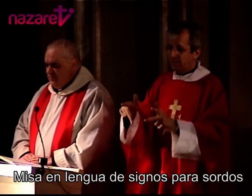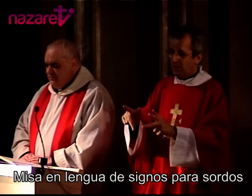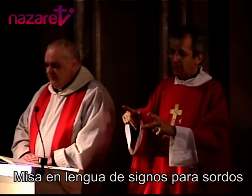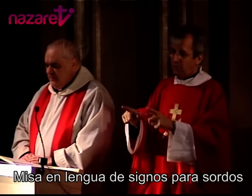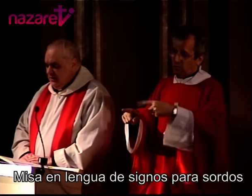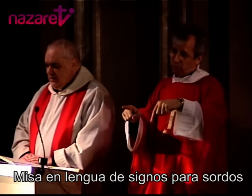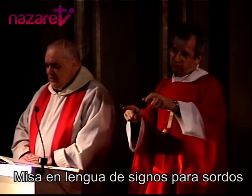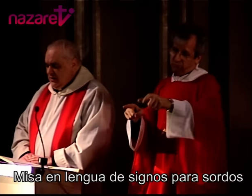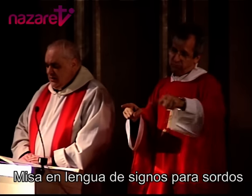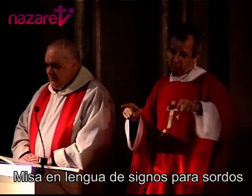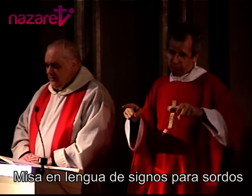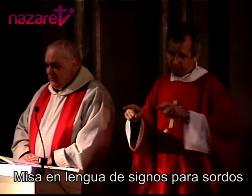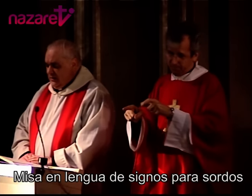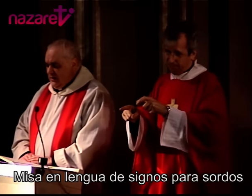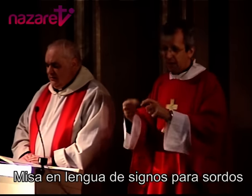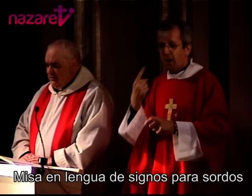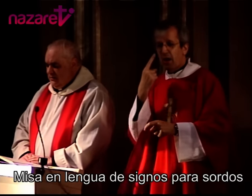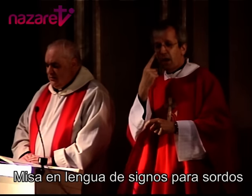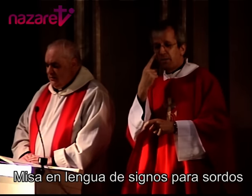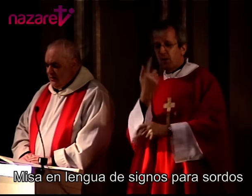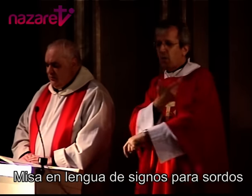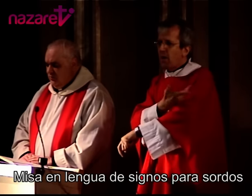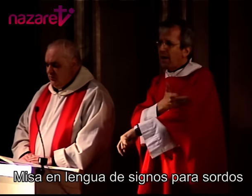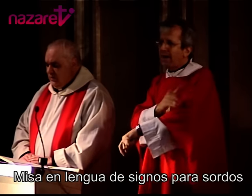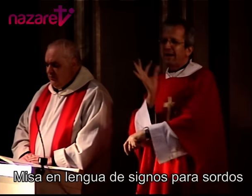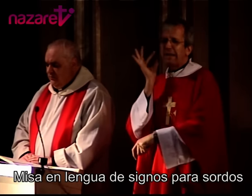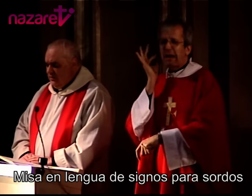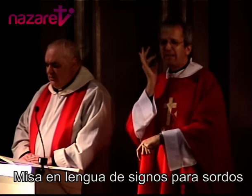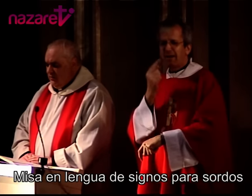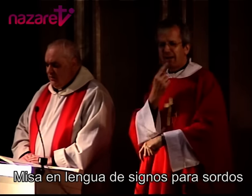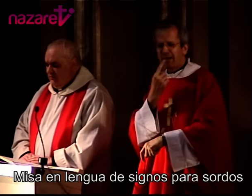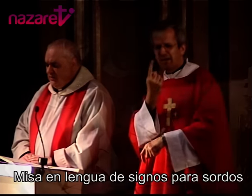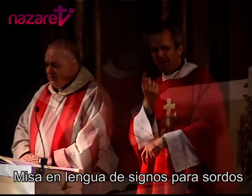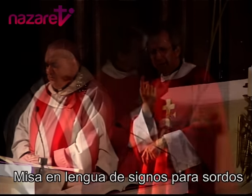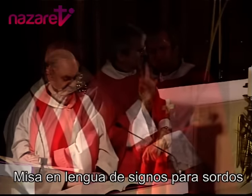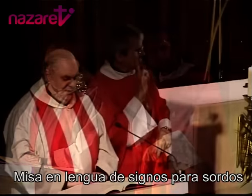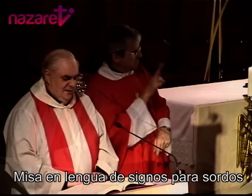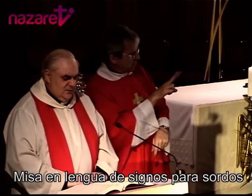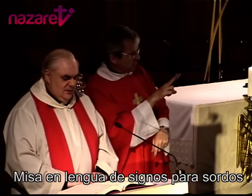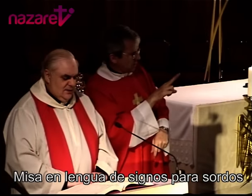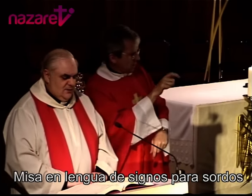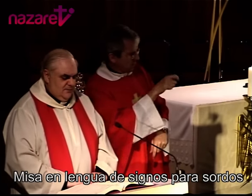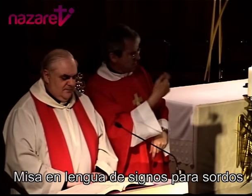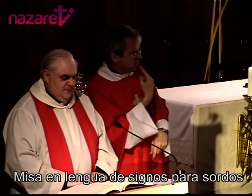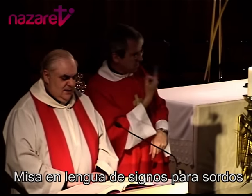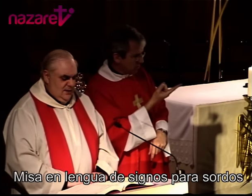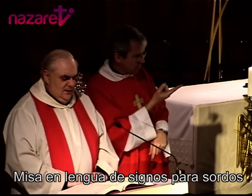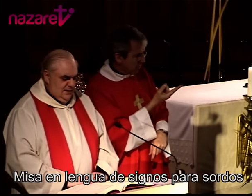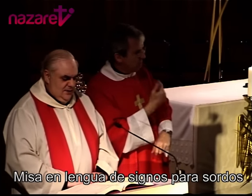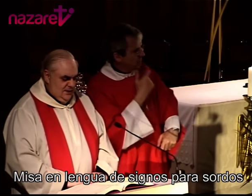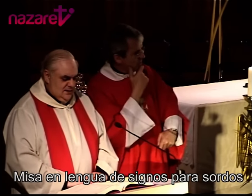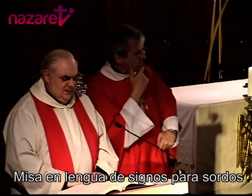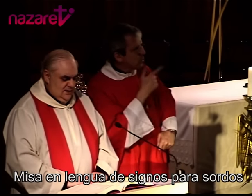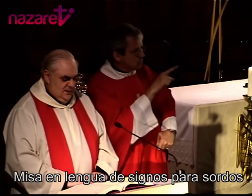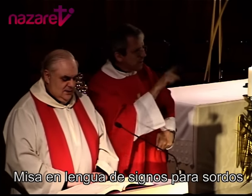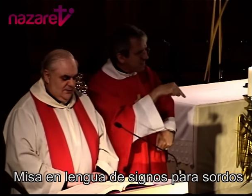ellos. Al verlo, una criada sentado junto a la lumbre se lo quedó mirando y dijo: